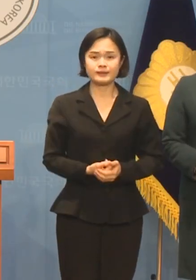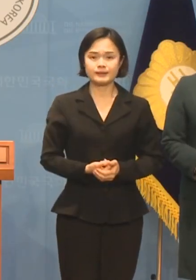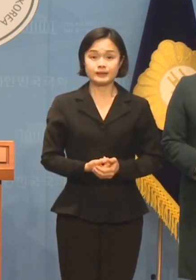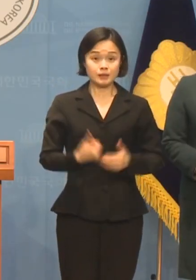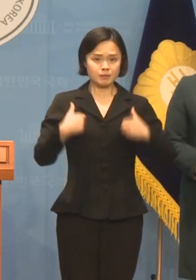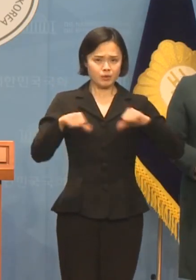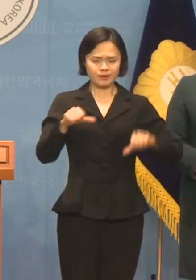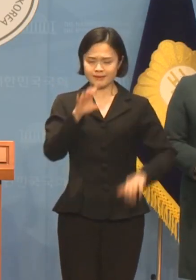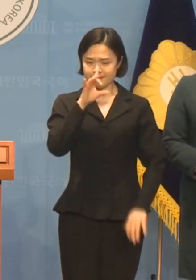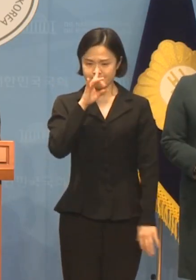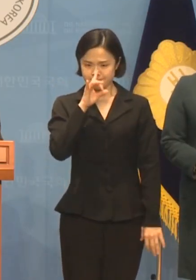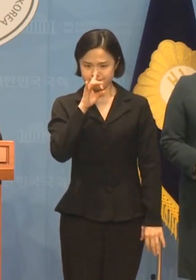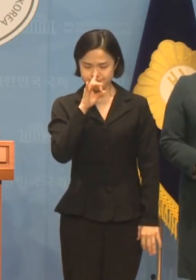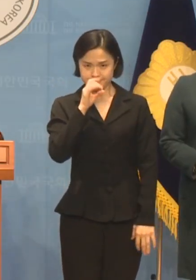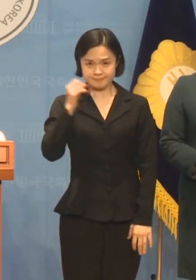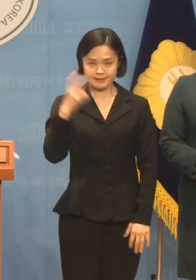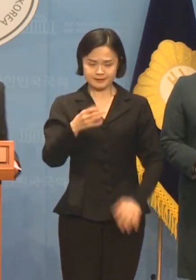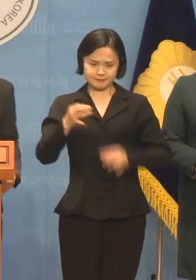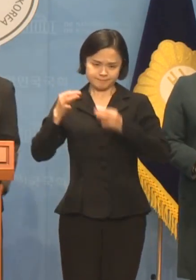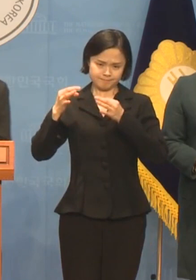기회는 있습니다.